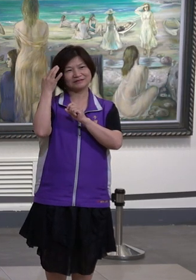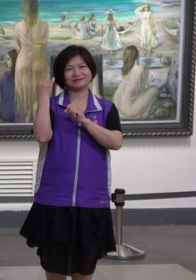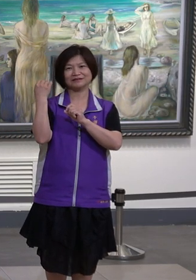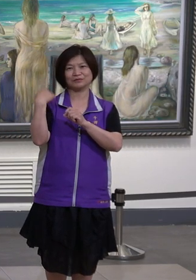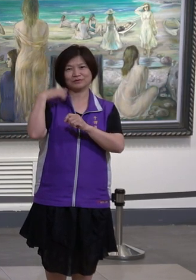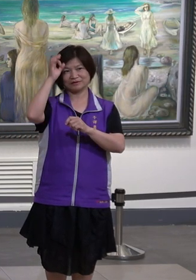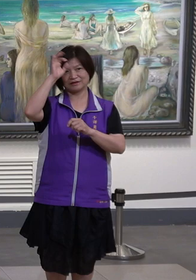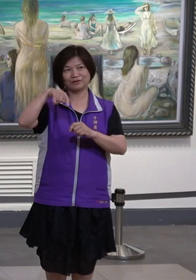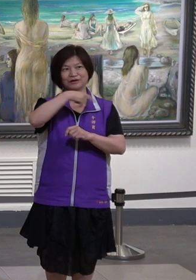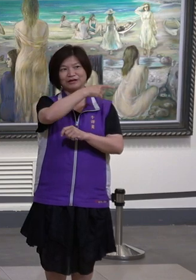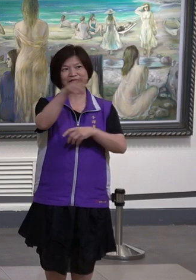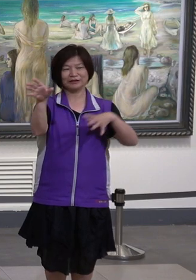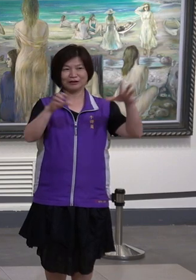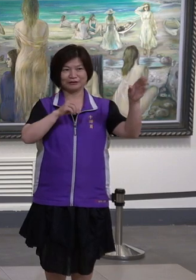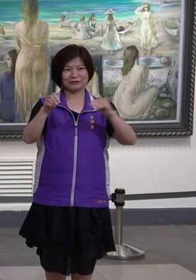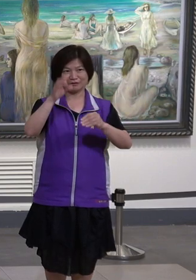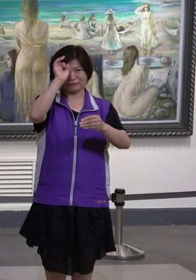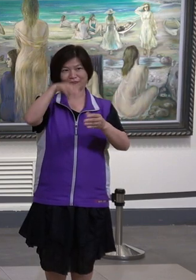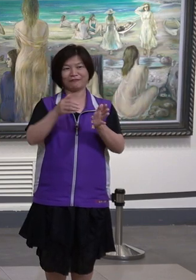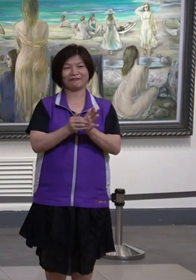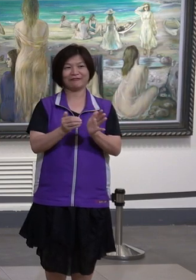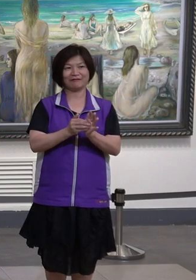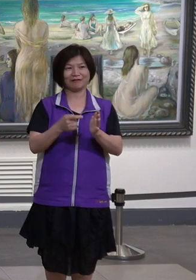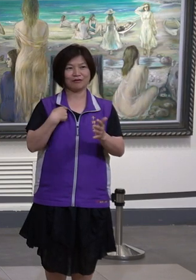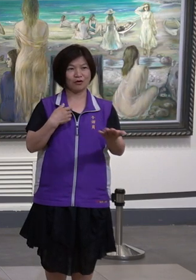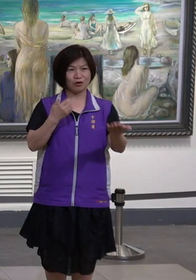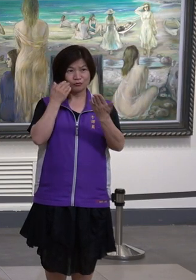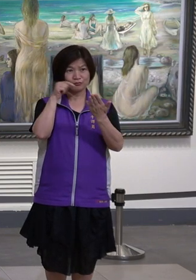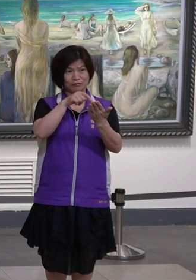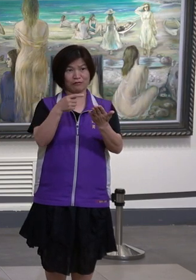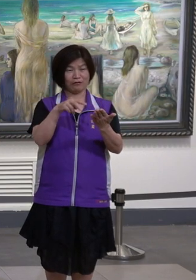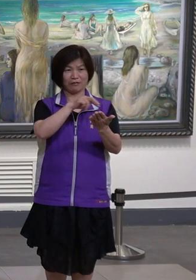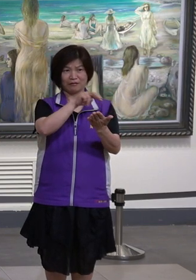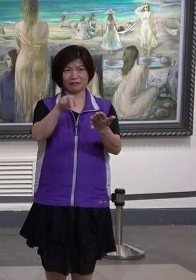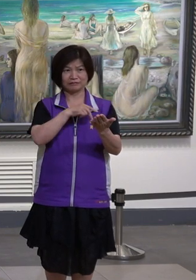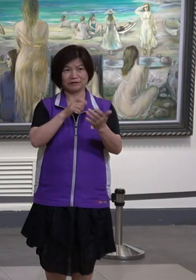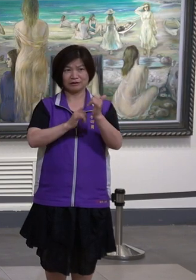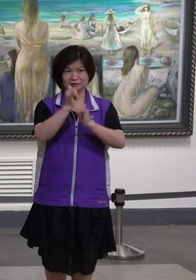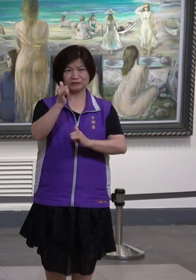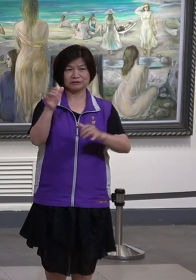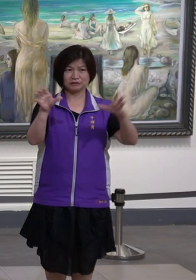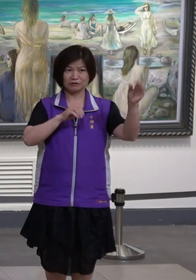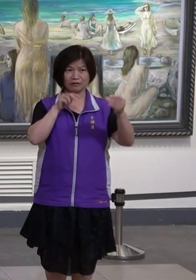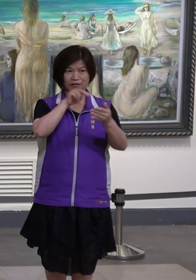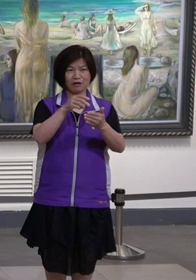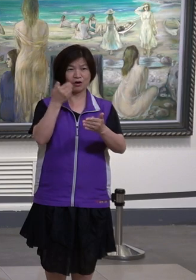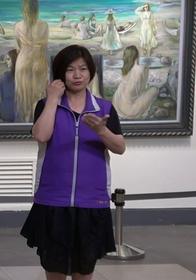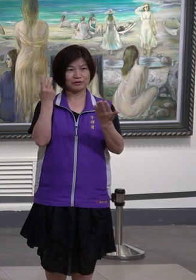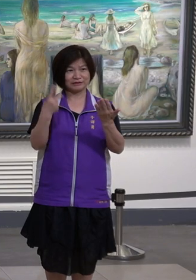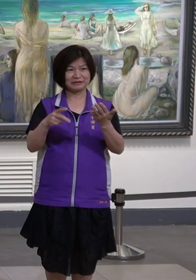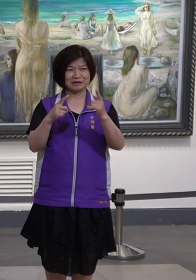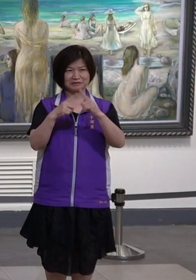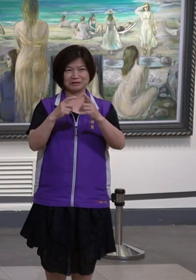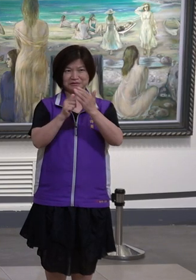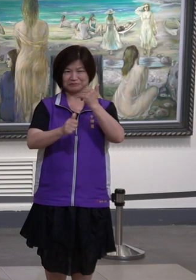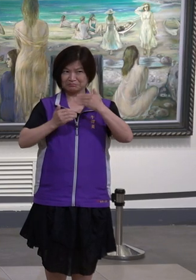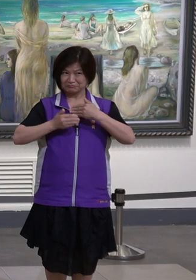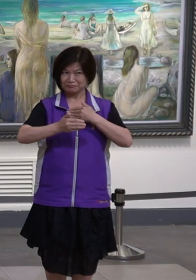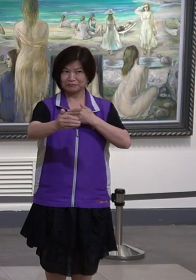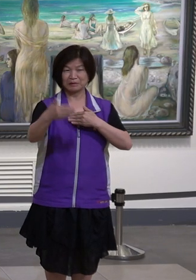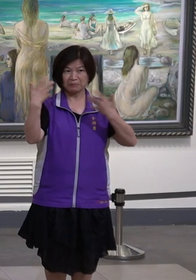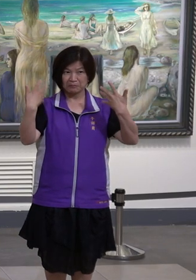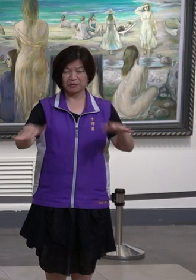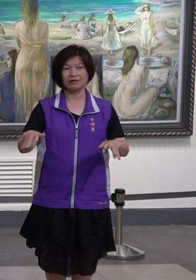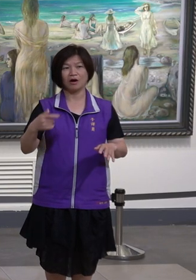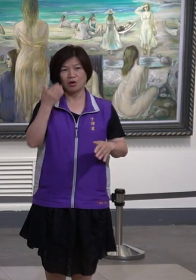的整个的资料，不读他的这个历史资料，不读他的人生的走过